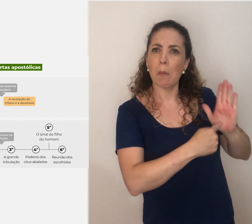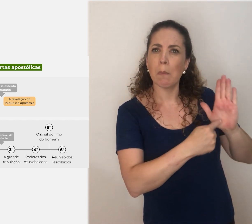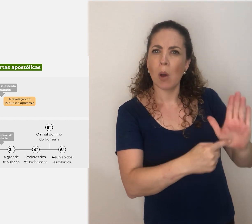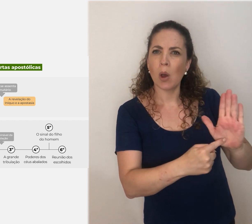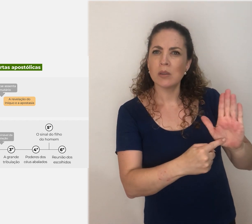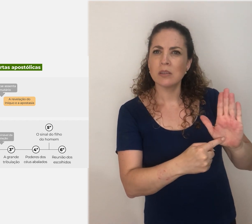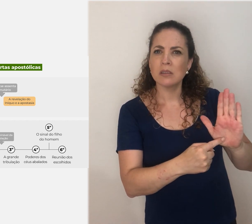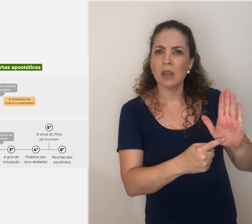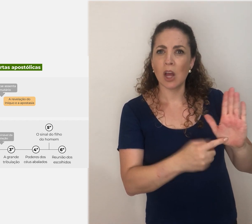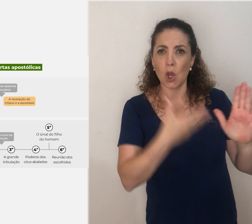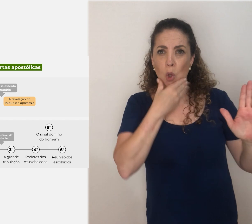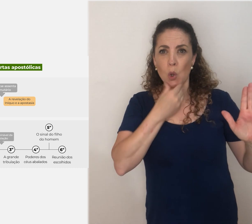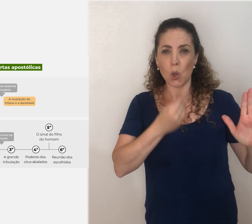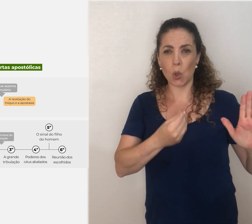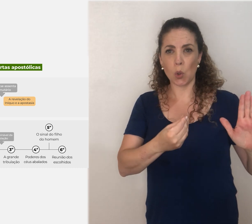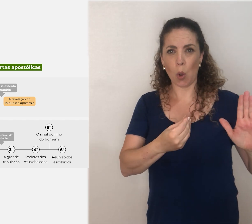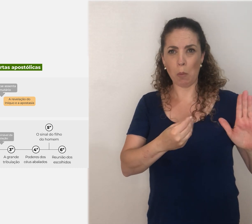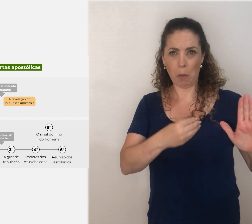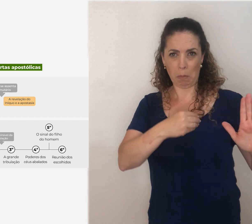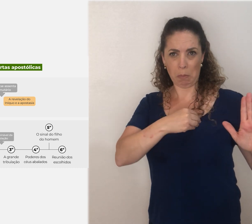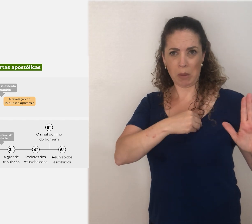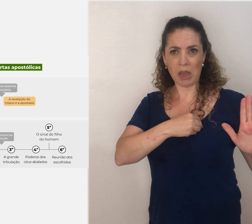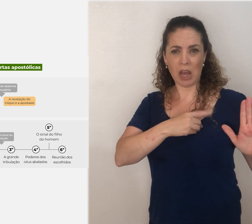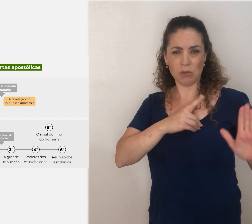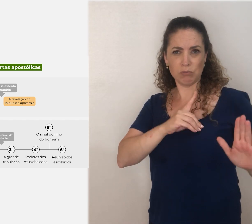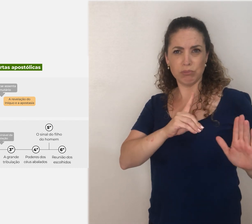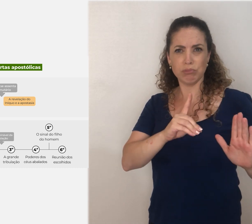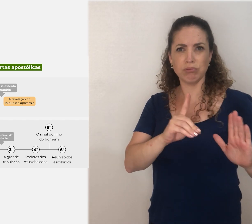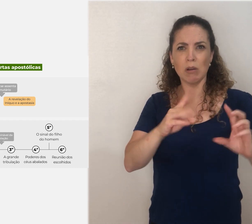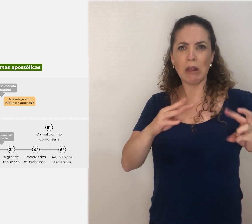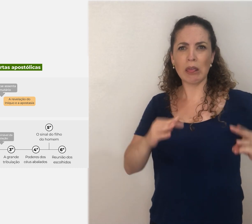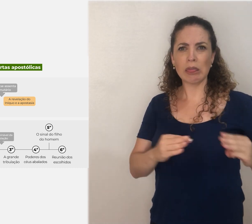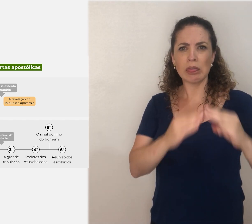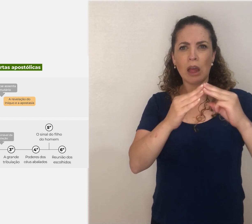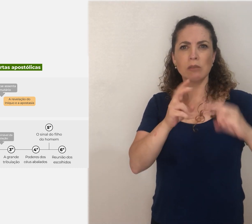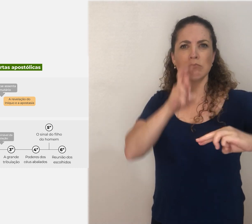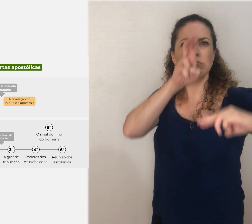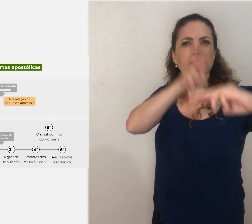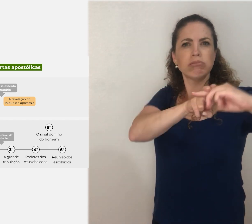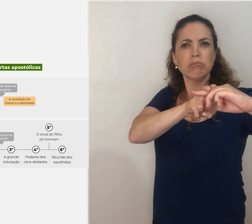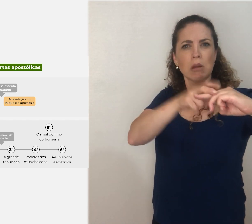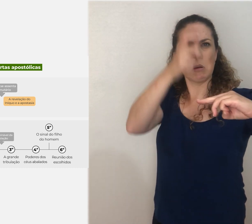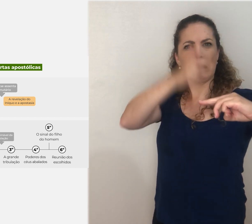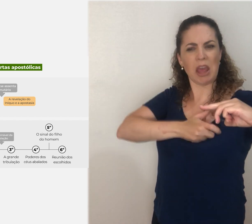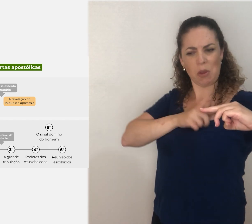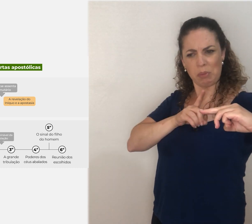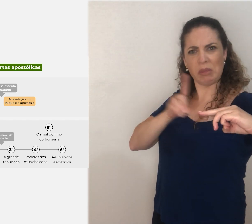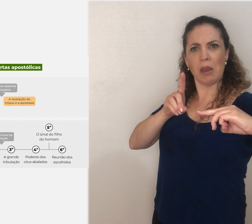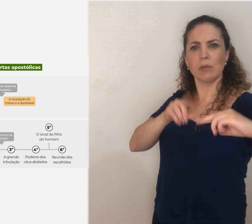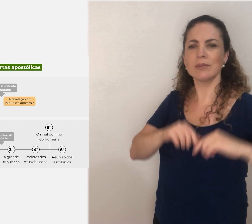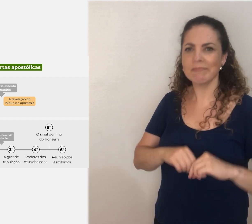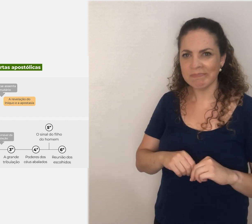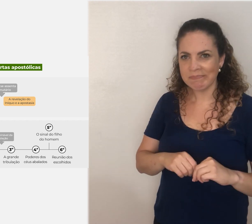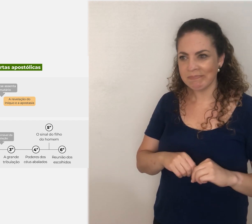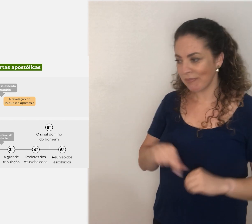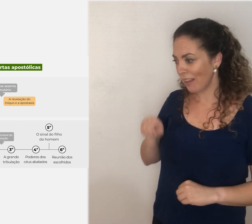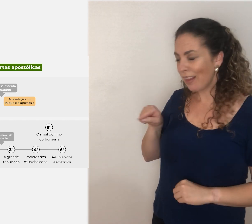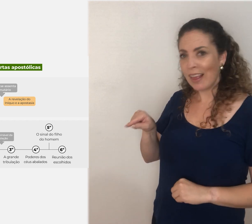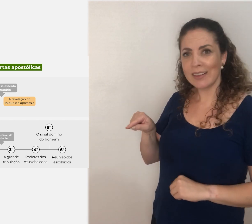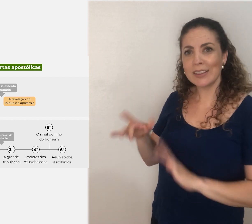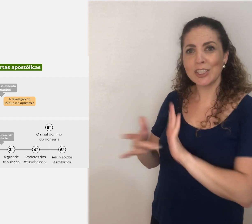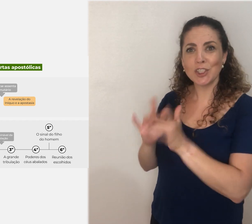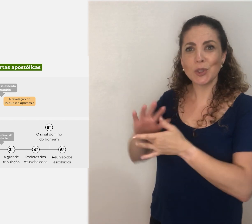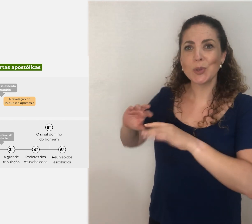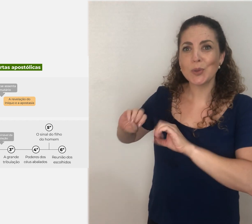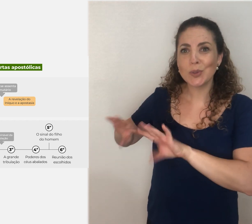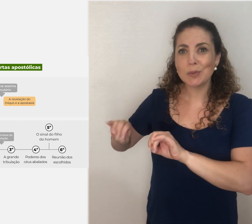se assentará no santuário como se fosse o próprio Deus, coincide com este momento do abominável